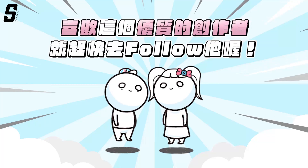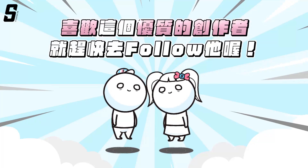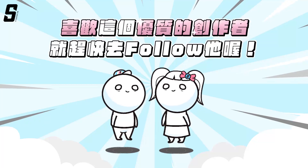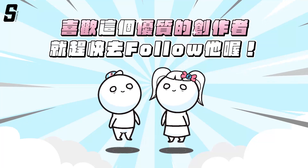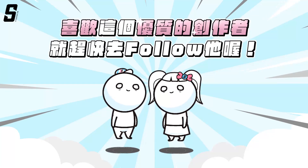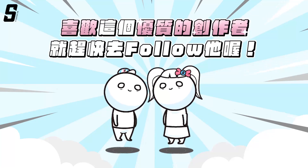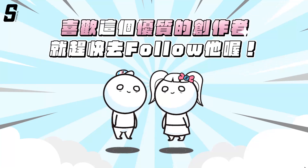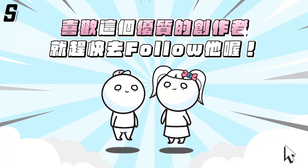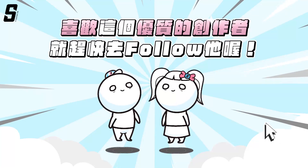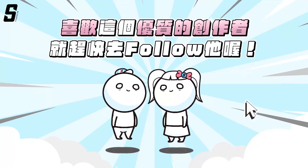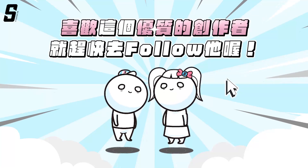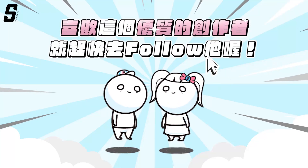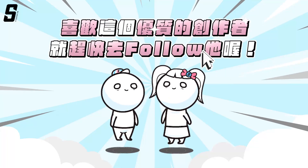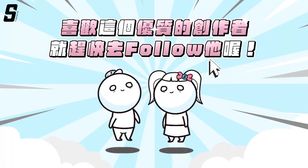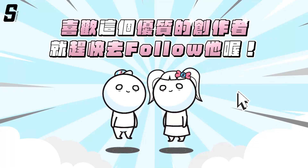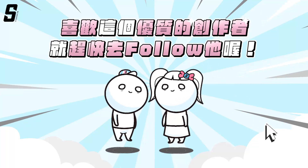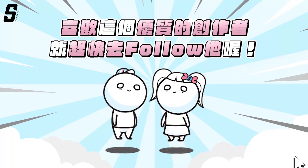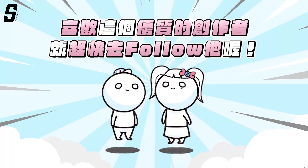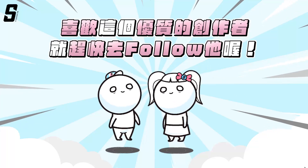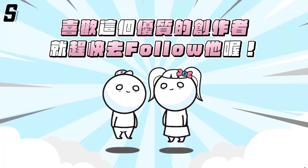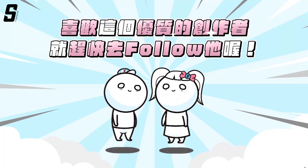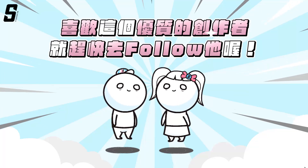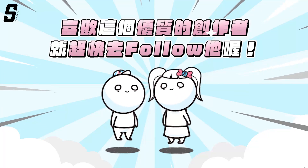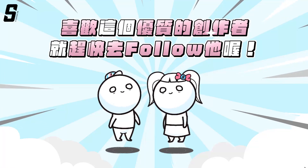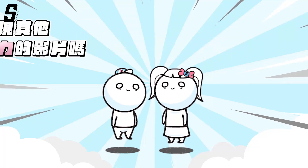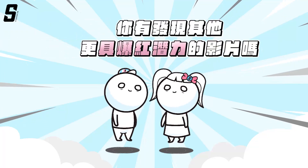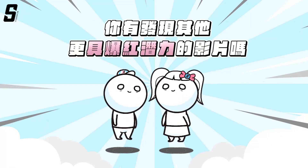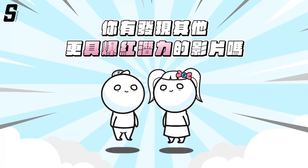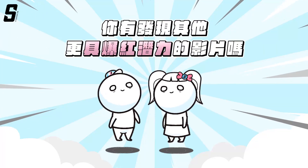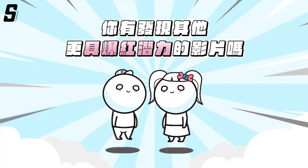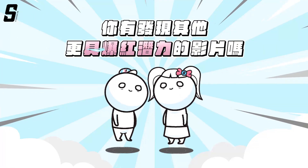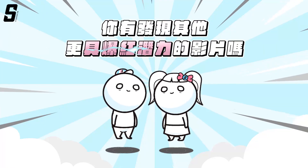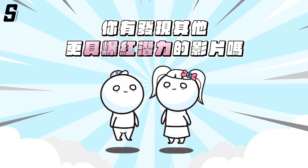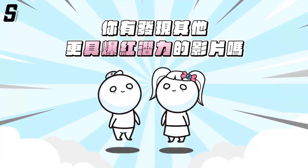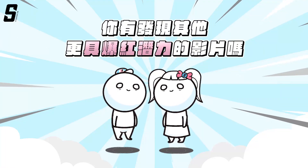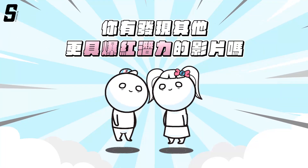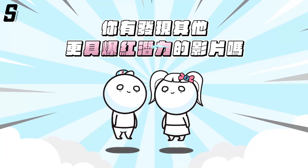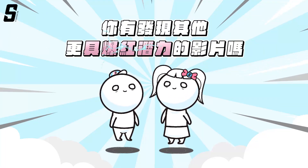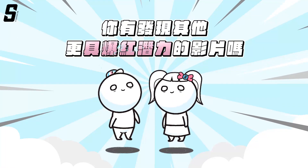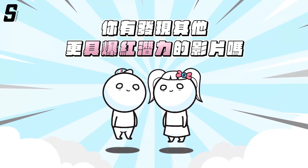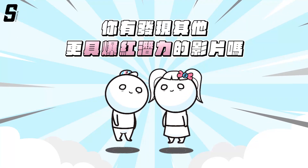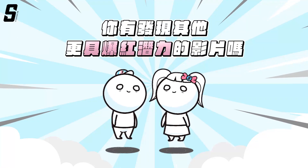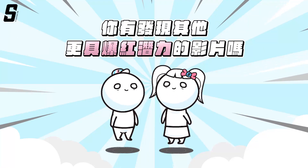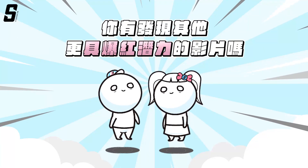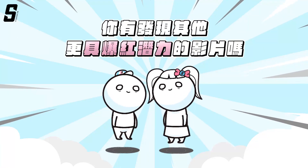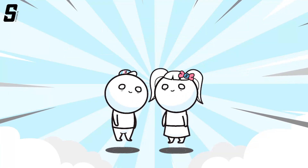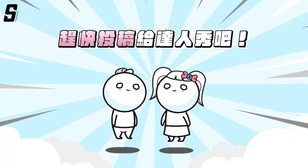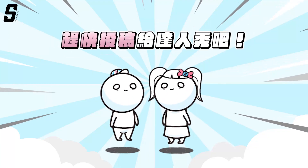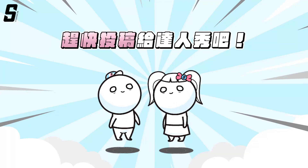喜欢这个优质的创作者就赶快去 follow 他哦。你有发现其他更具爆红潜力的影片吗？赶